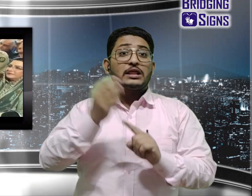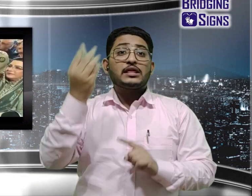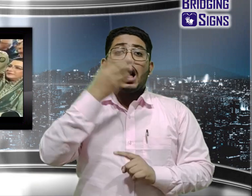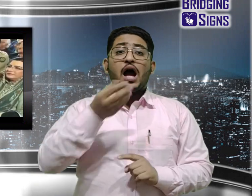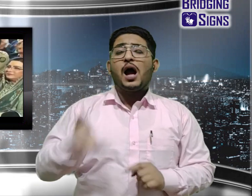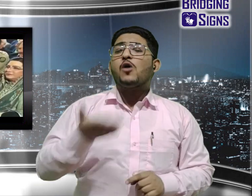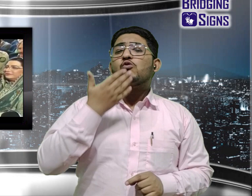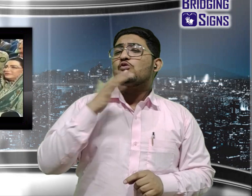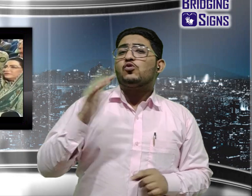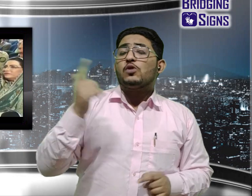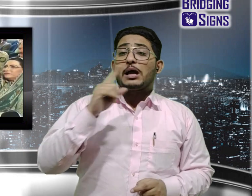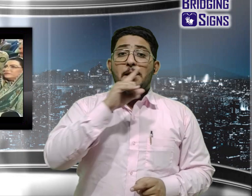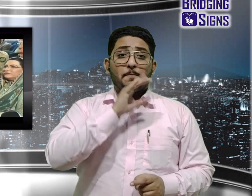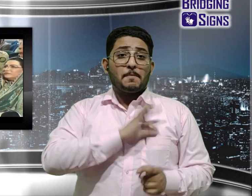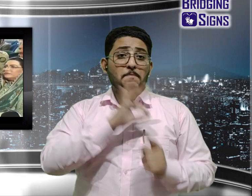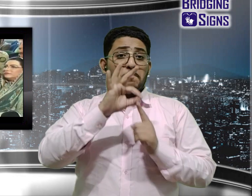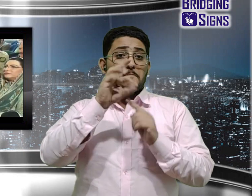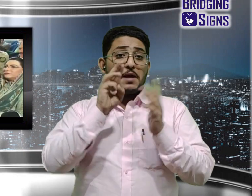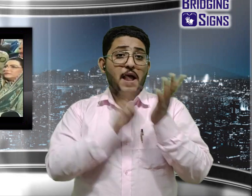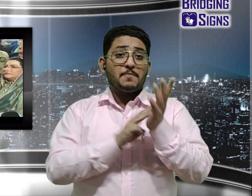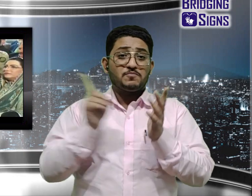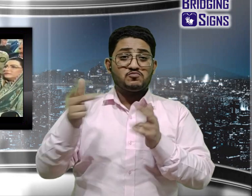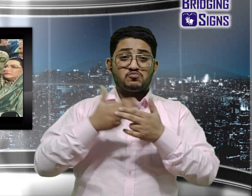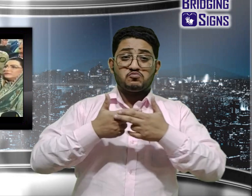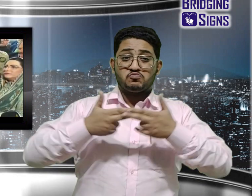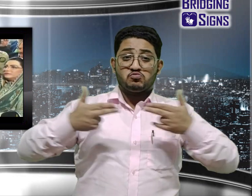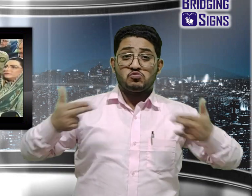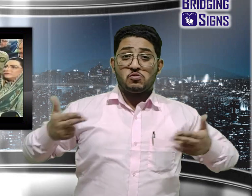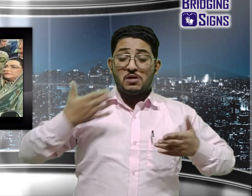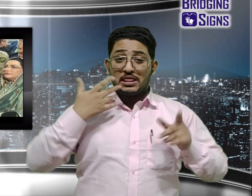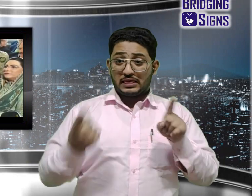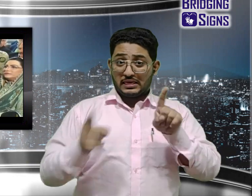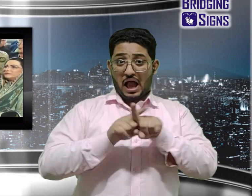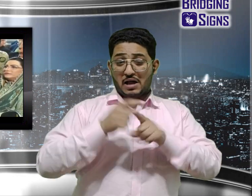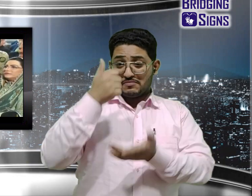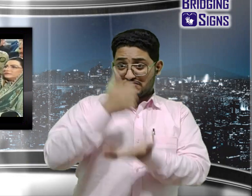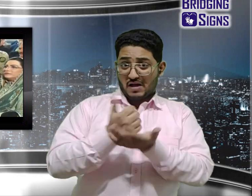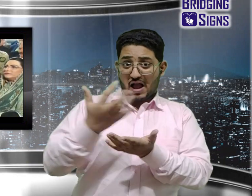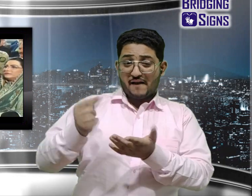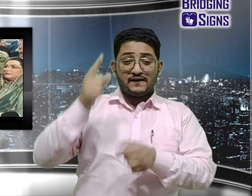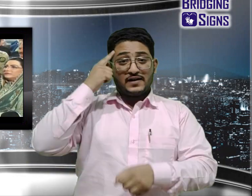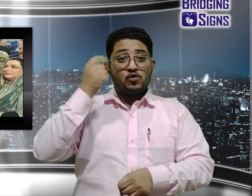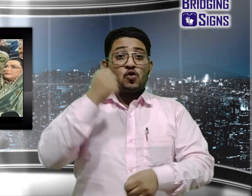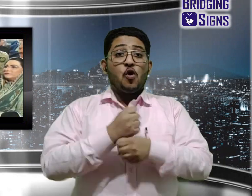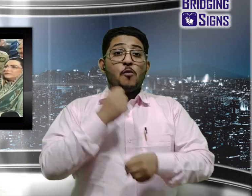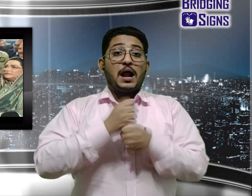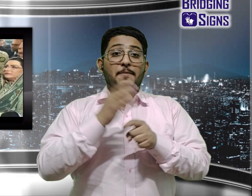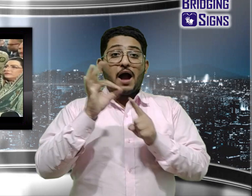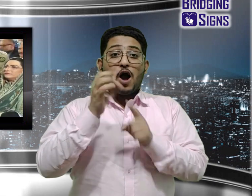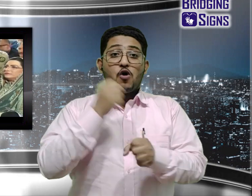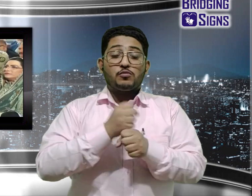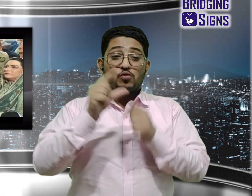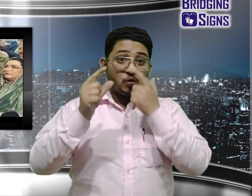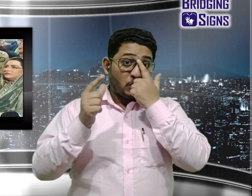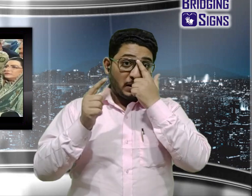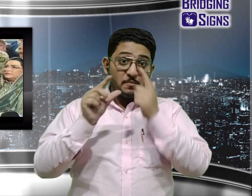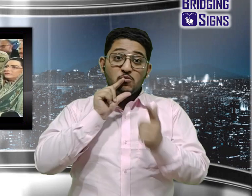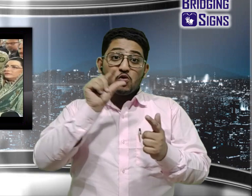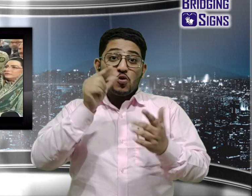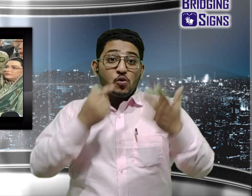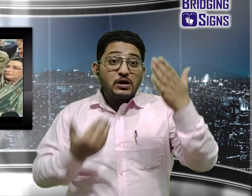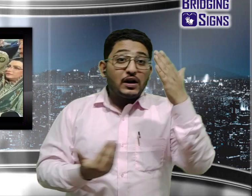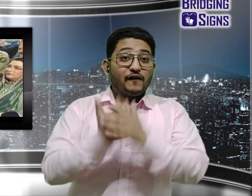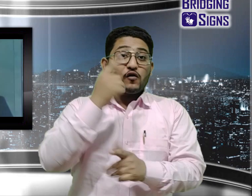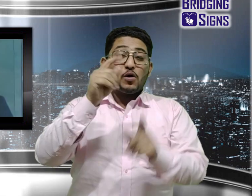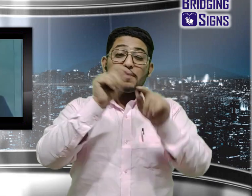आज प्राइम मिनिस्टर ऑफ पाकिस्तान इमरान खान की क़यादत में हमारी हुकूमत एक और संगे मील जो है वो